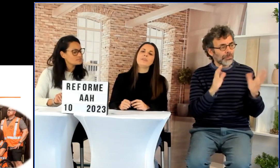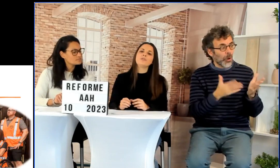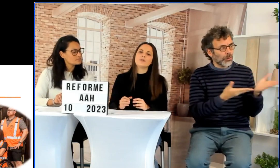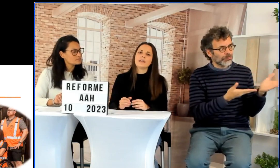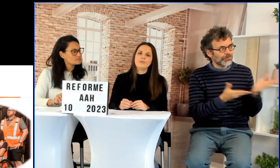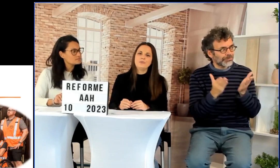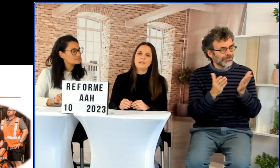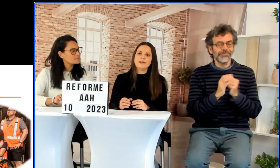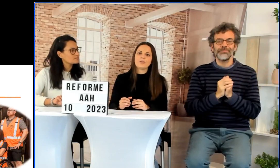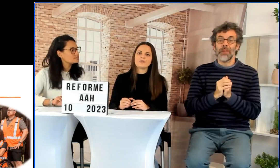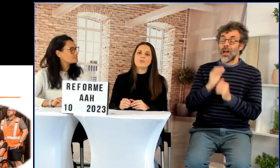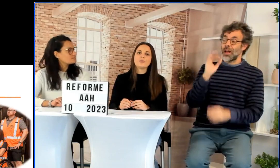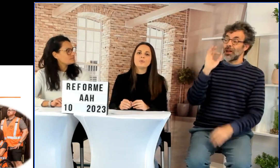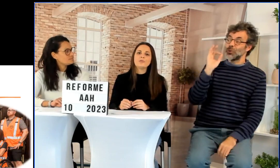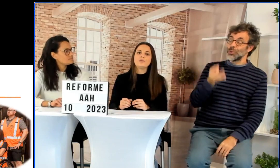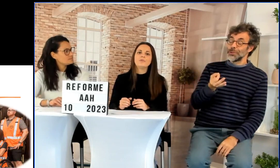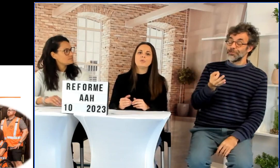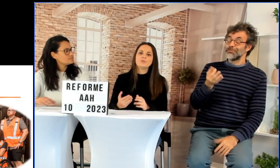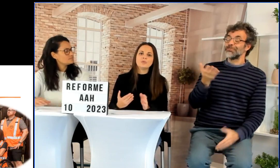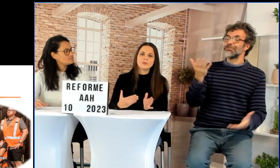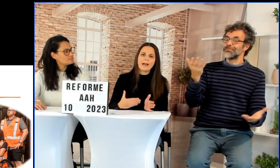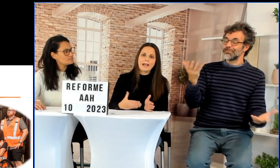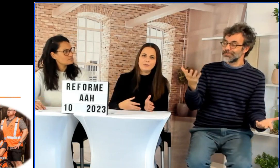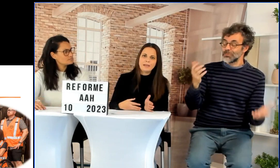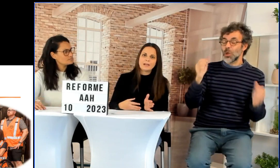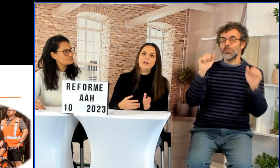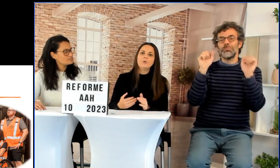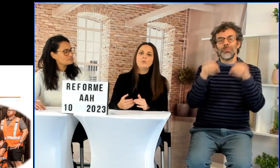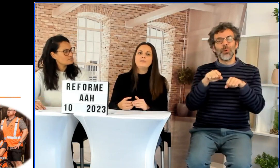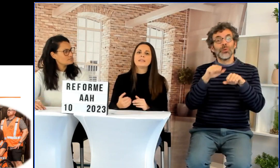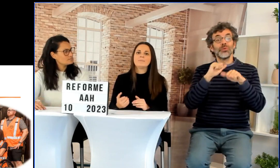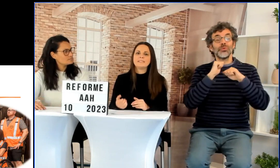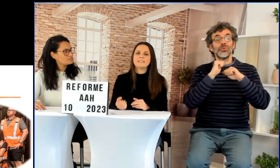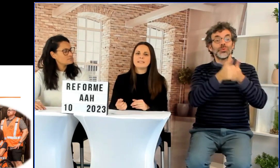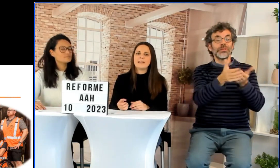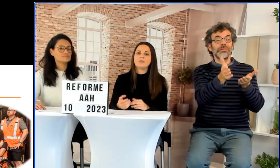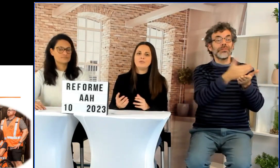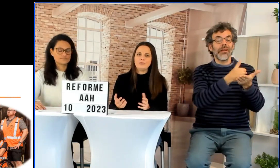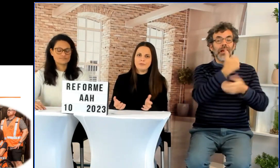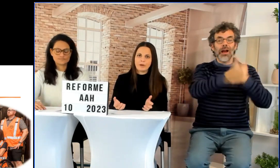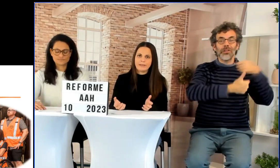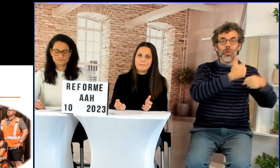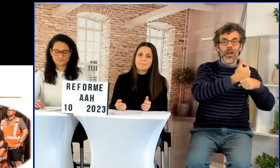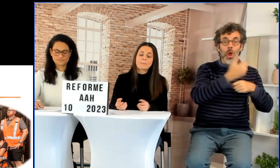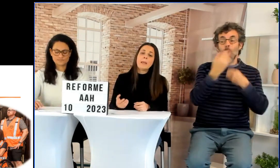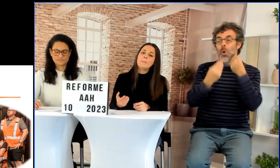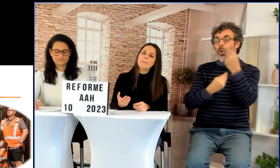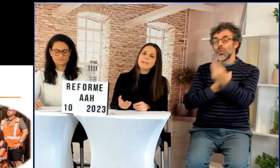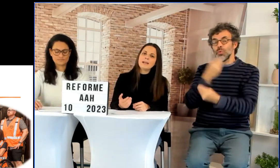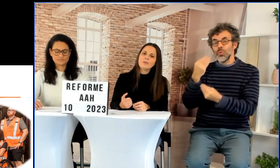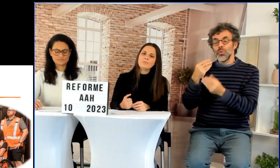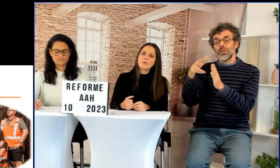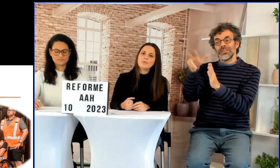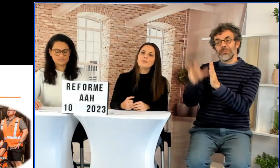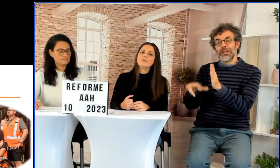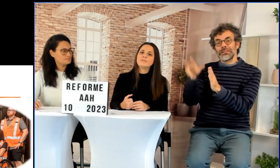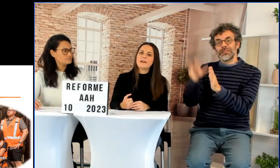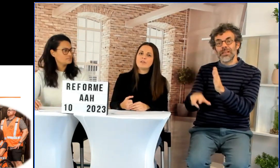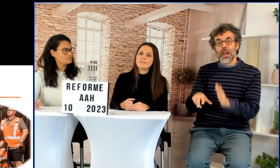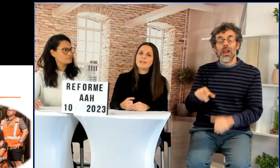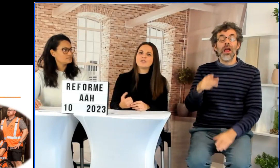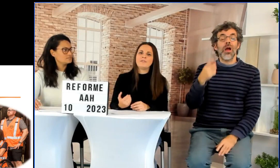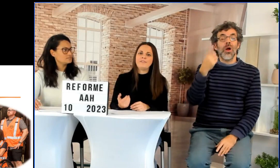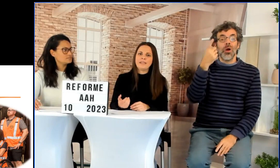l'AAH peut être calculée en tenant compte de vos ressources annuelles ou trimestrielles du foyer, mais également de